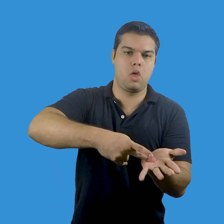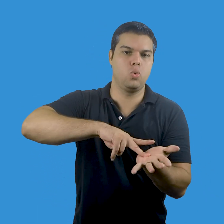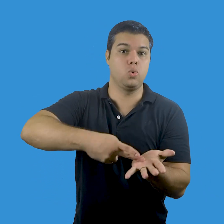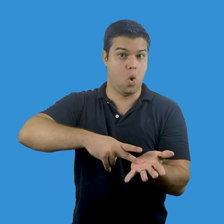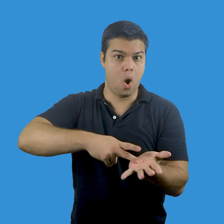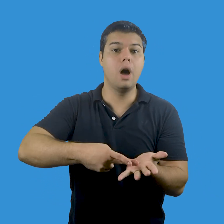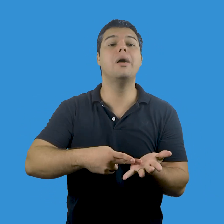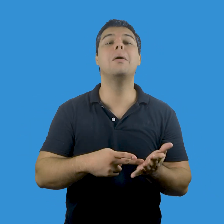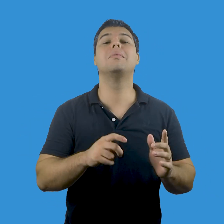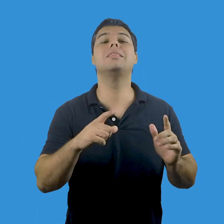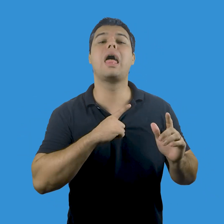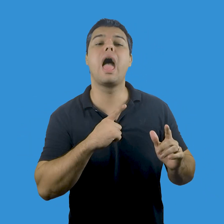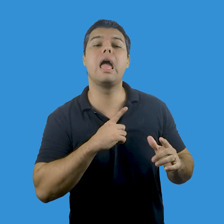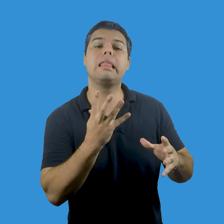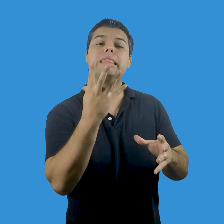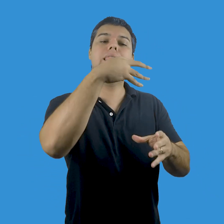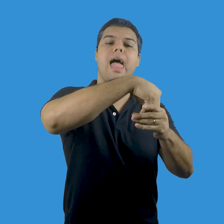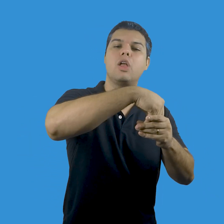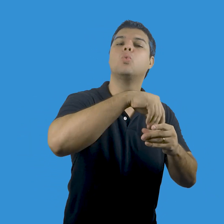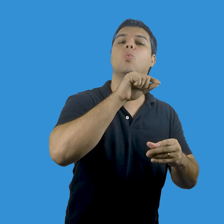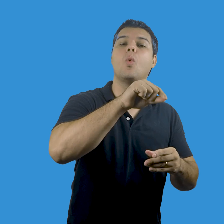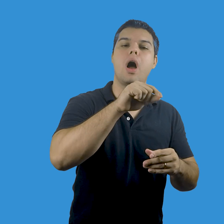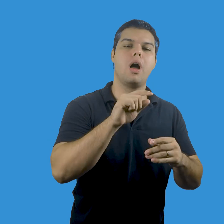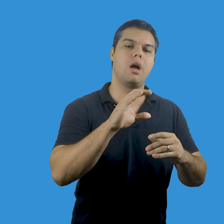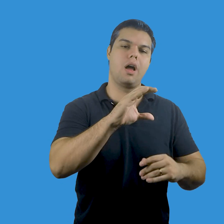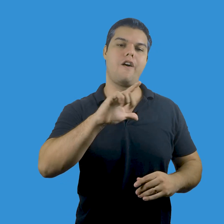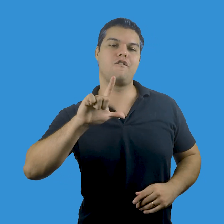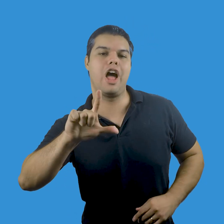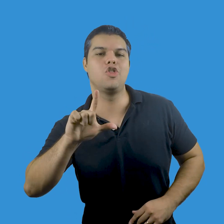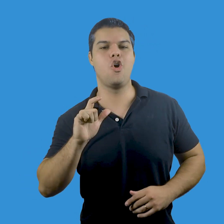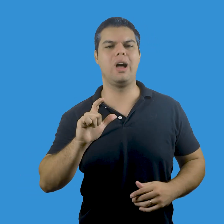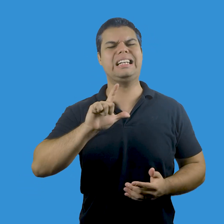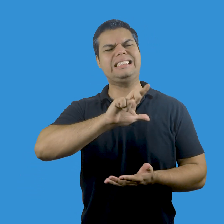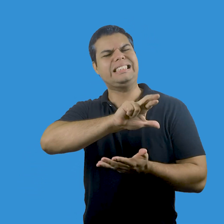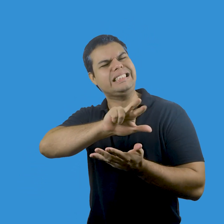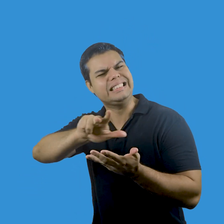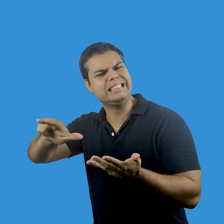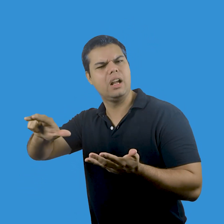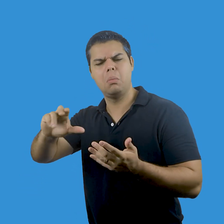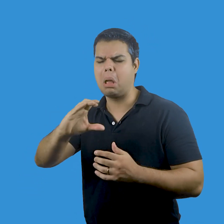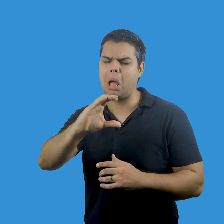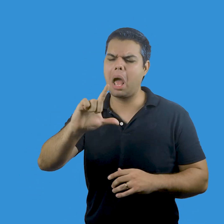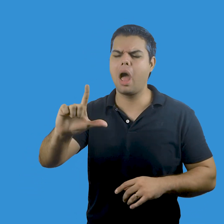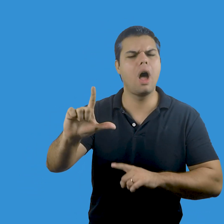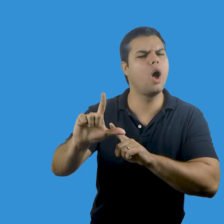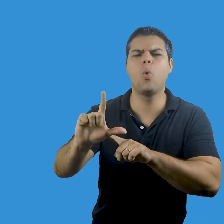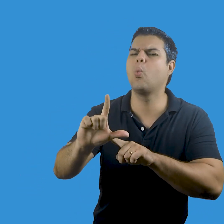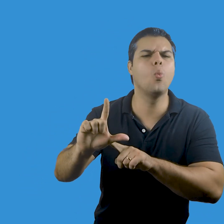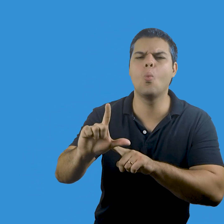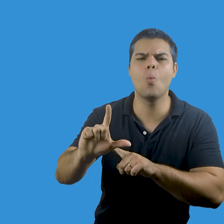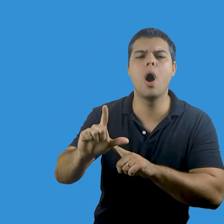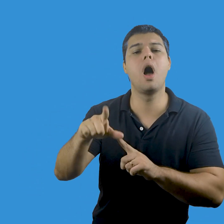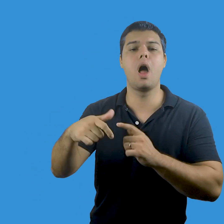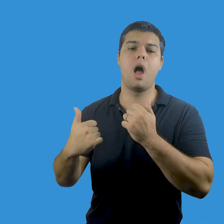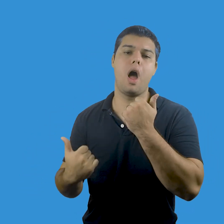intérpretes para se comunicarem incluem os chamados classificadores. Eles são sinais